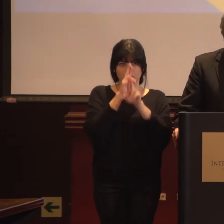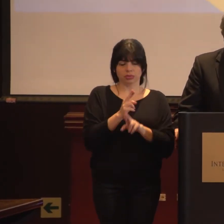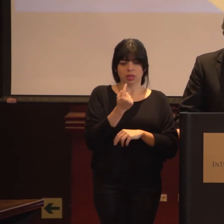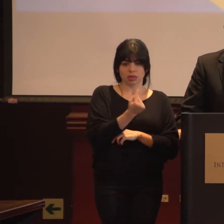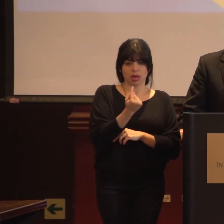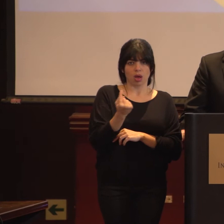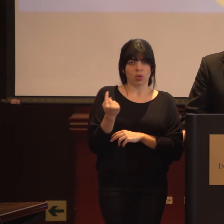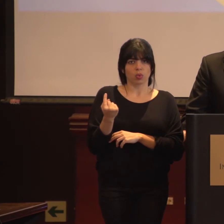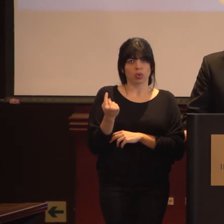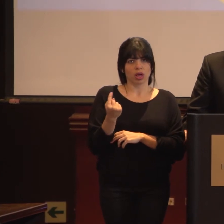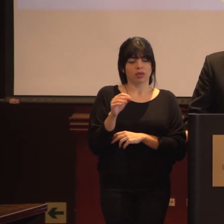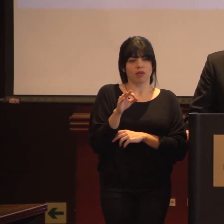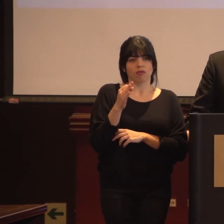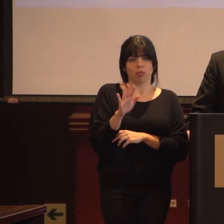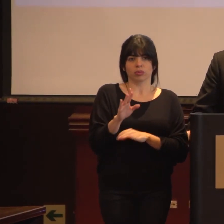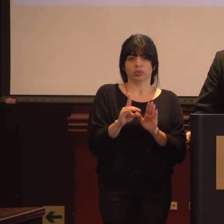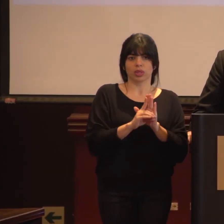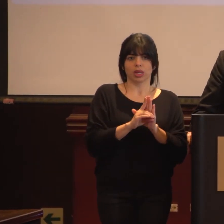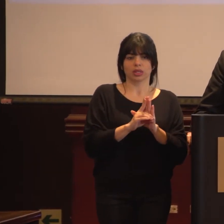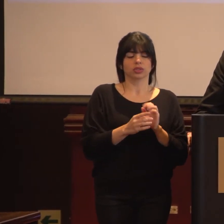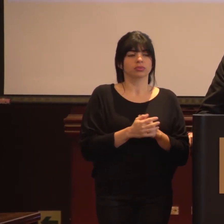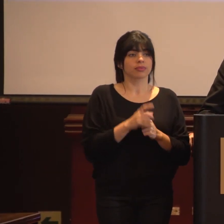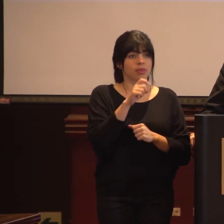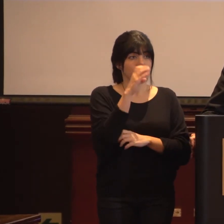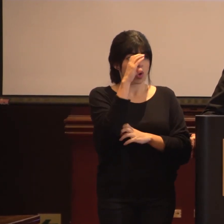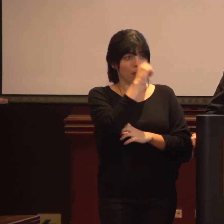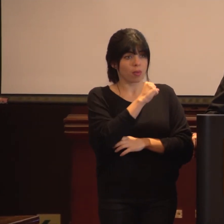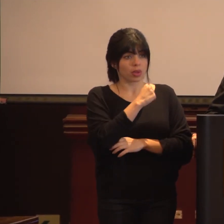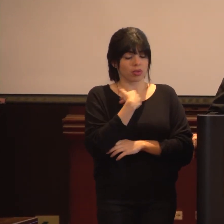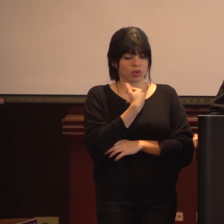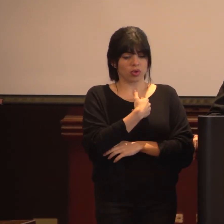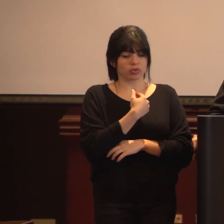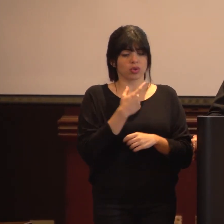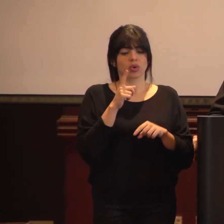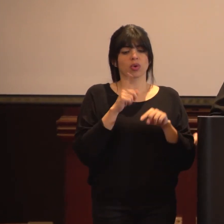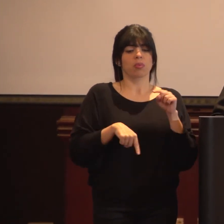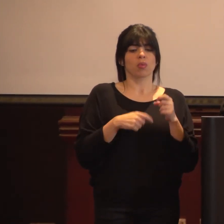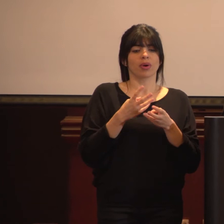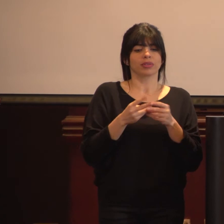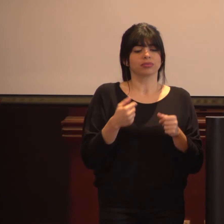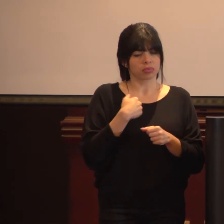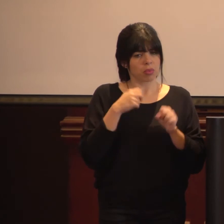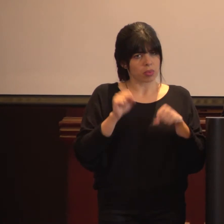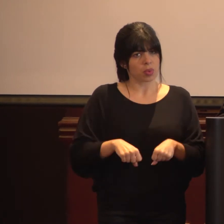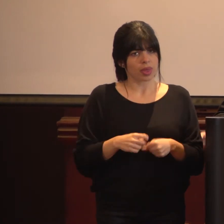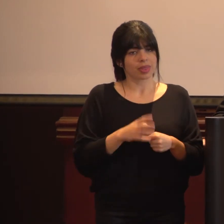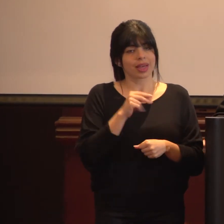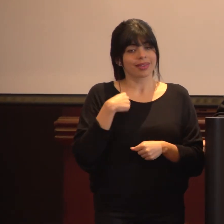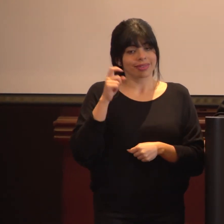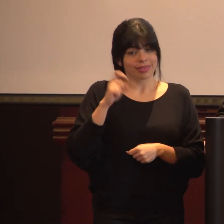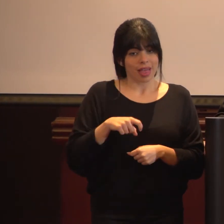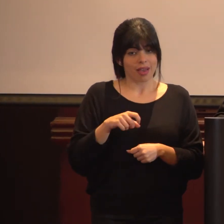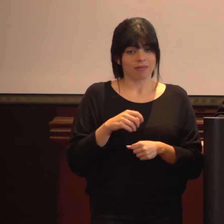una de la dimensión de sus derechos teniendo en cuenta de que no somos impotentes para resolver esto y que debemos en la